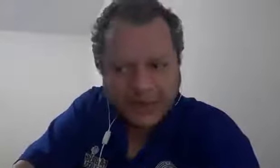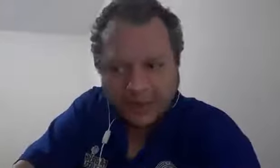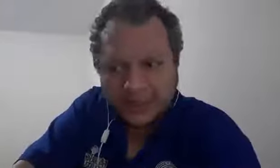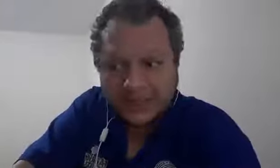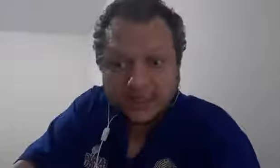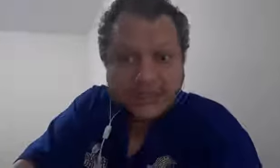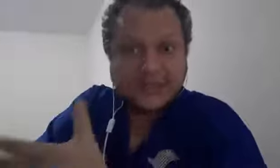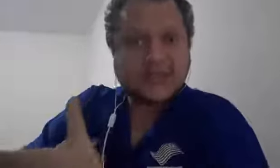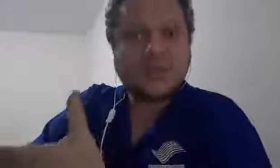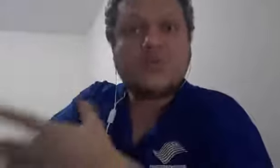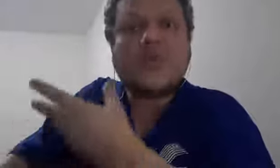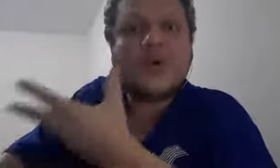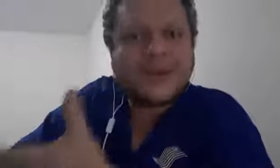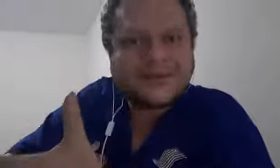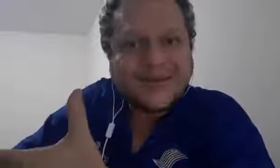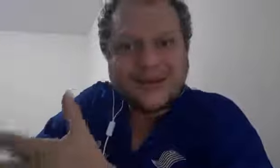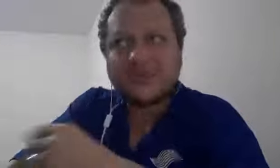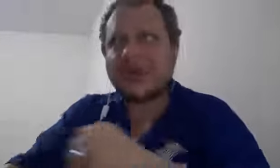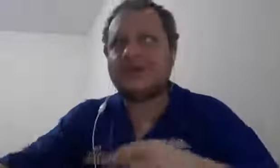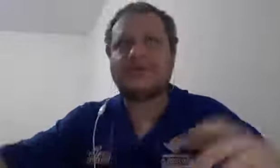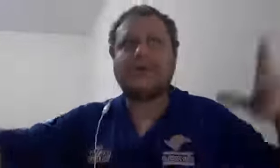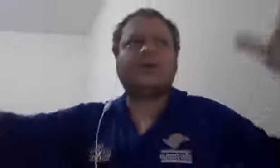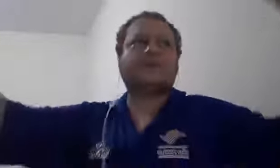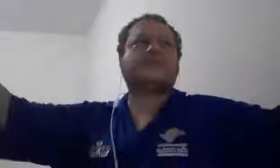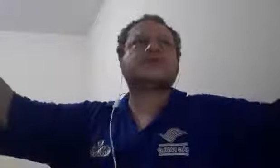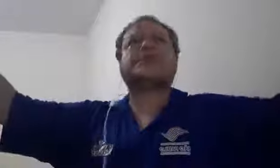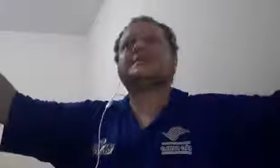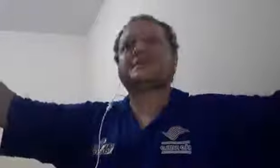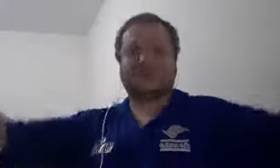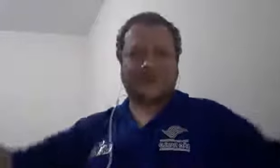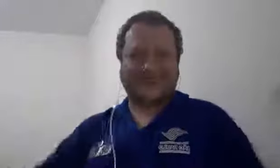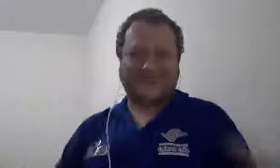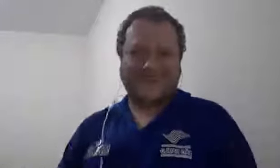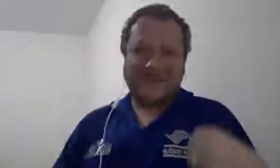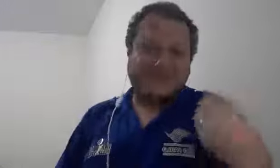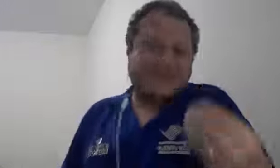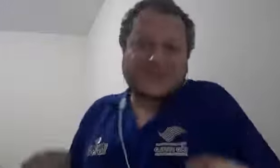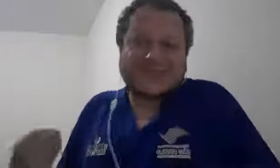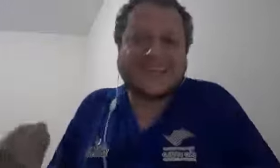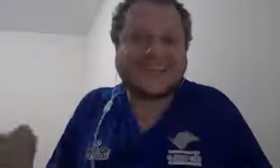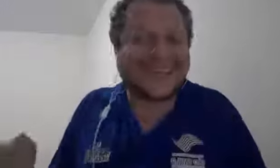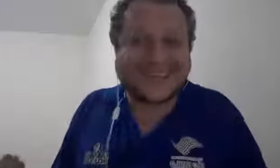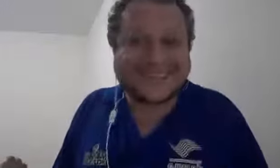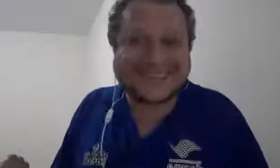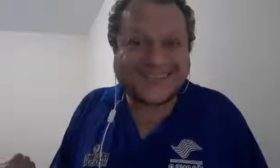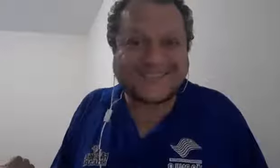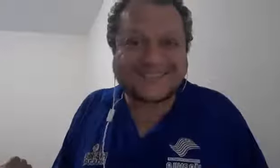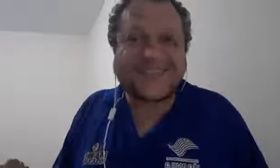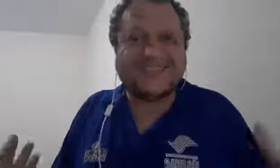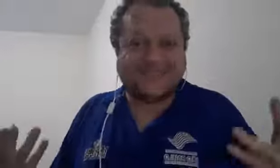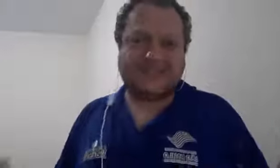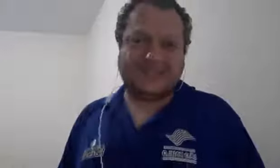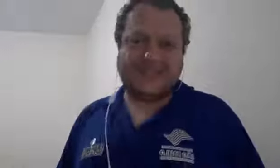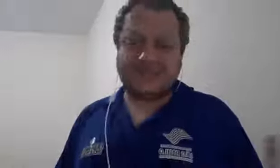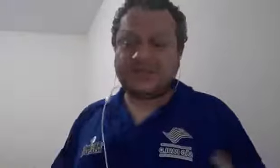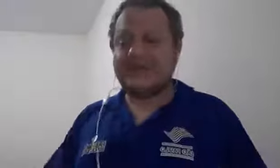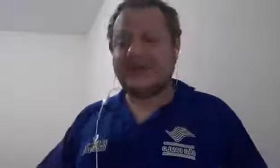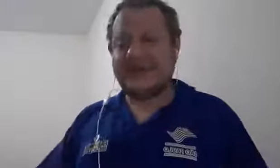aula que nunca nem deu um oi, né? Nunca nem falou, oi, professor, eu existo. Pessoas que eu não sei nem quem são, na verdade. Então,